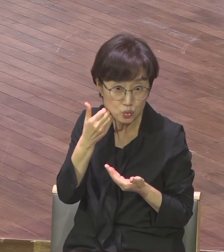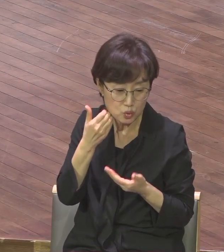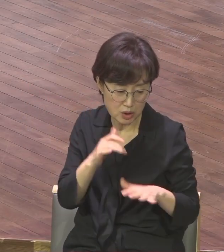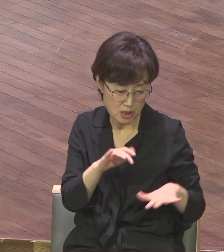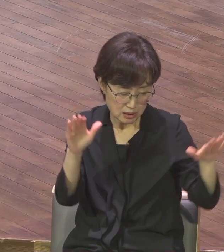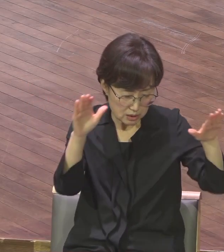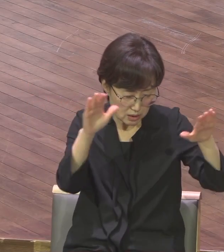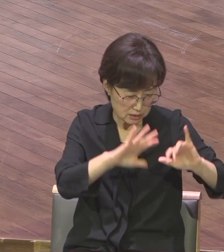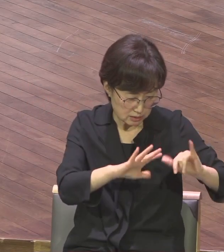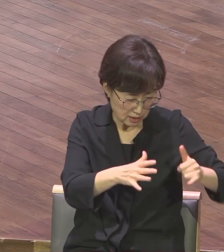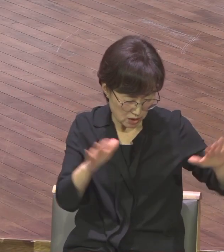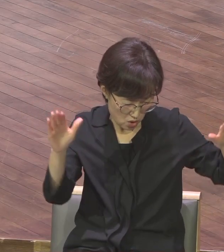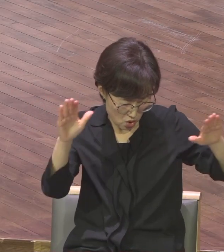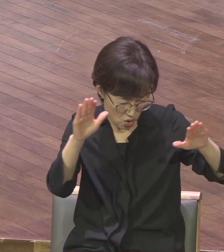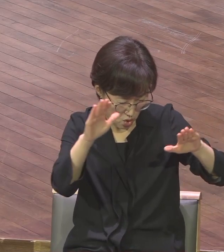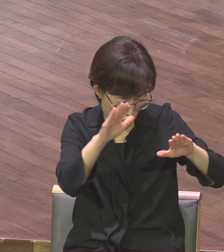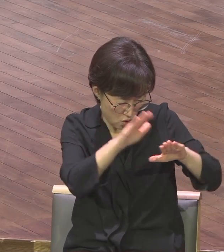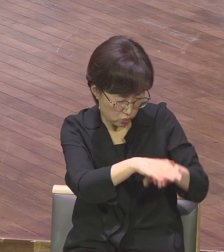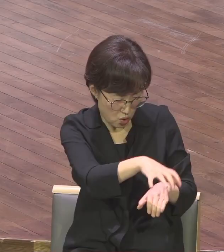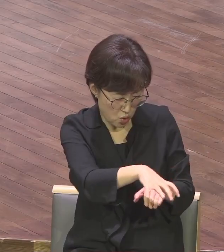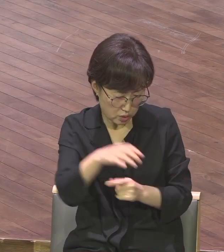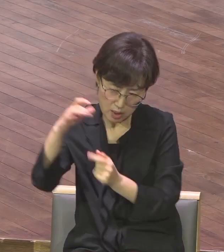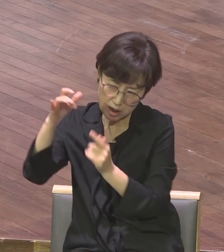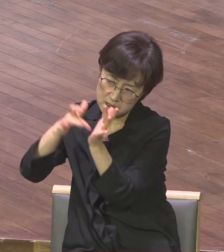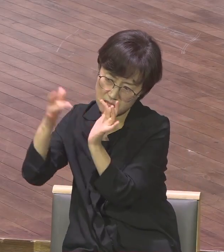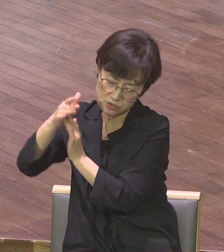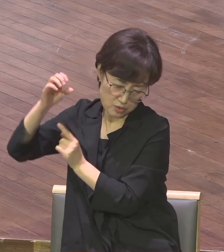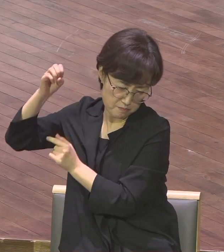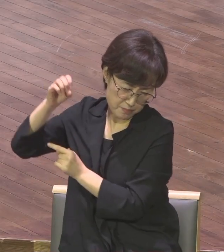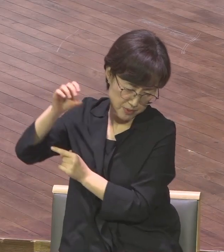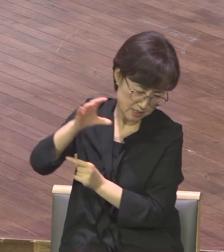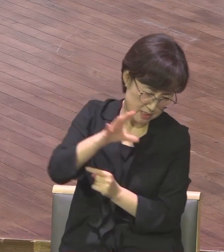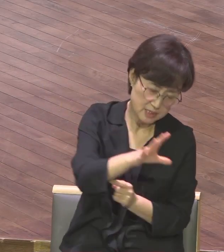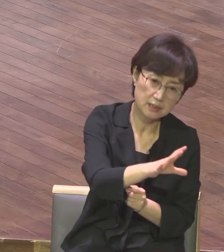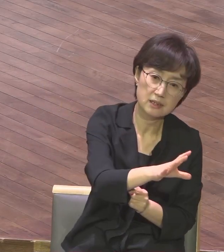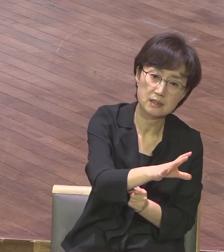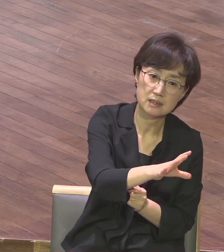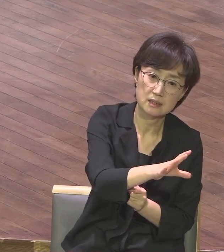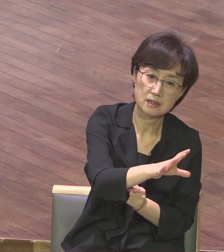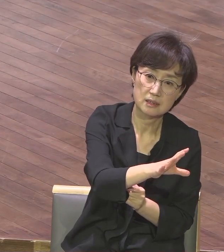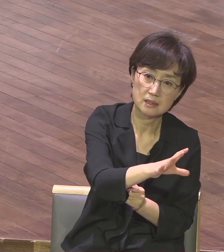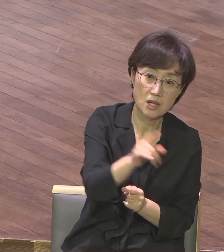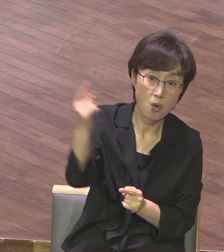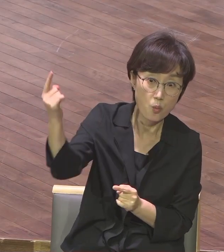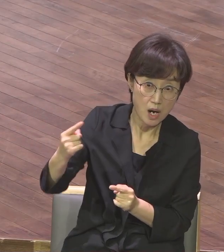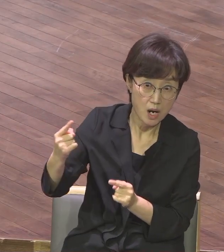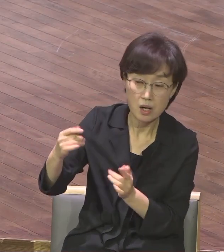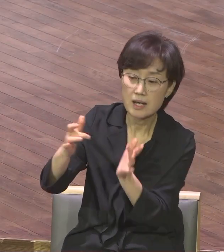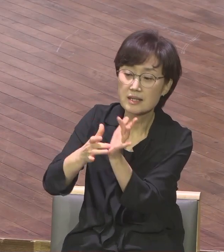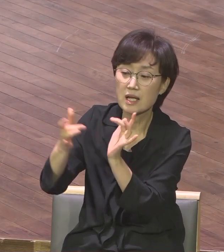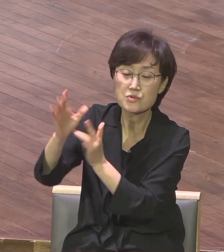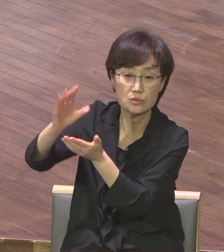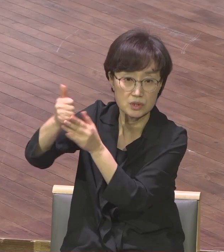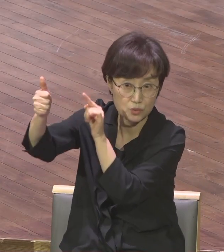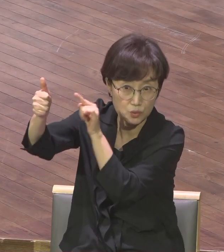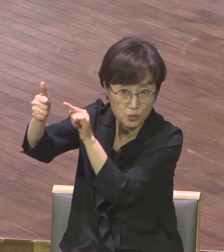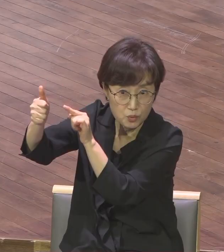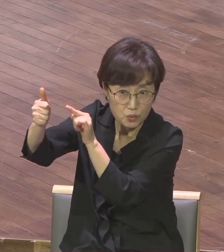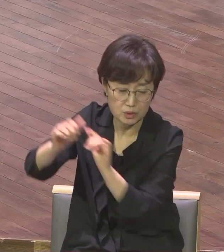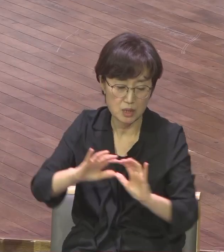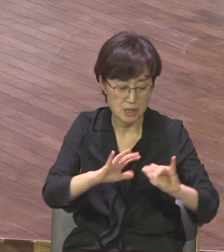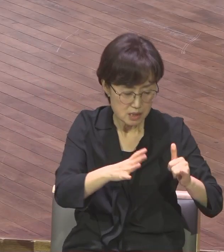세상에 빛 대신 예수 그리스도를 보내셨다. 어두운 세상이 어두워요.